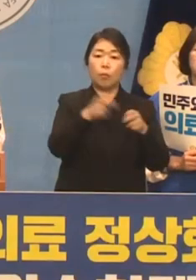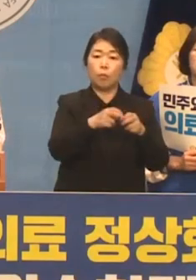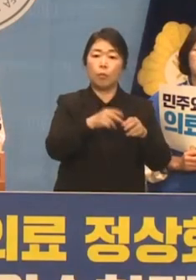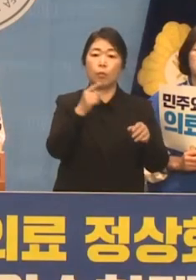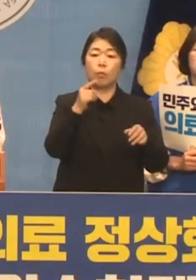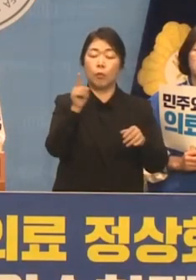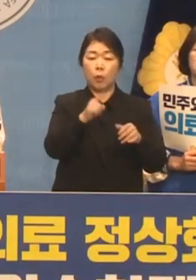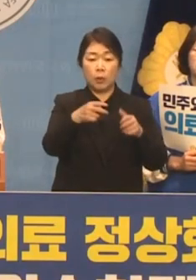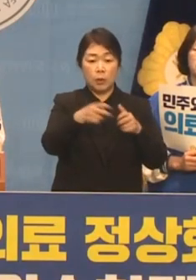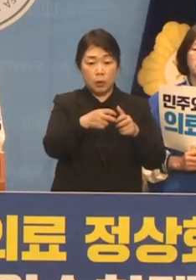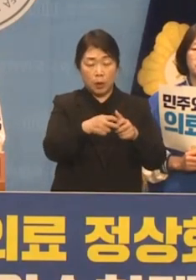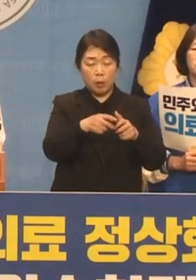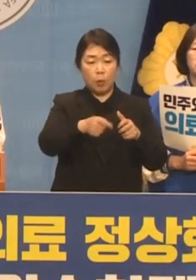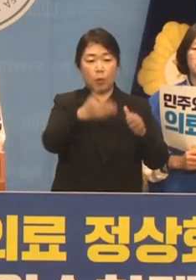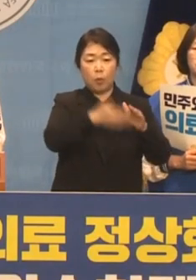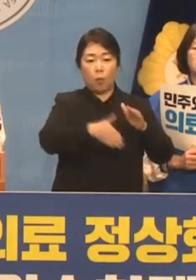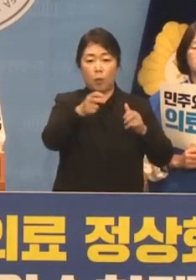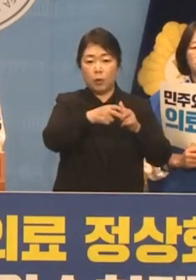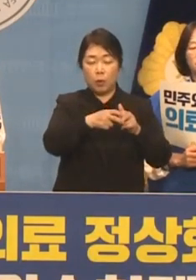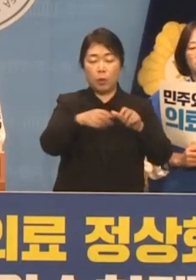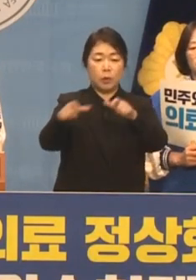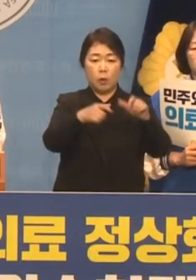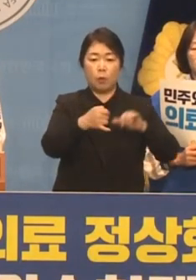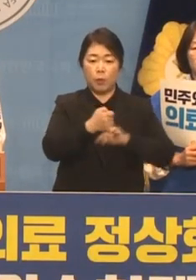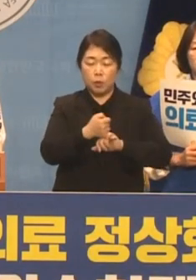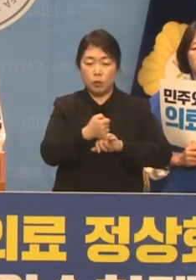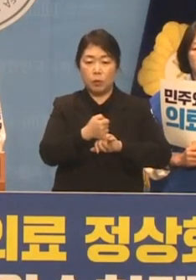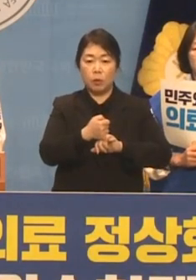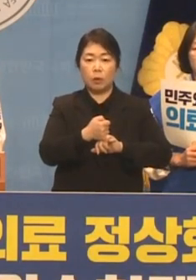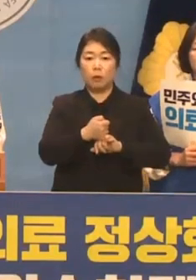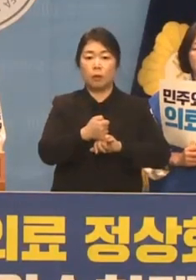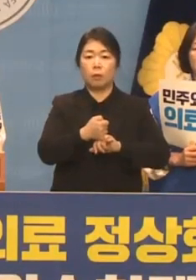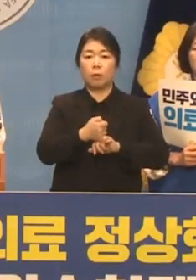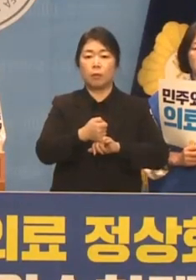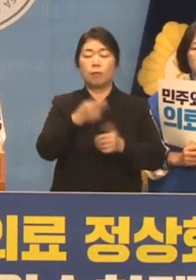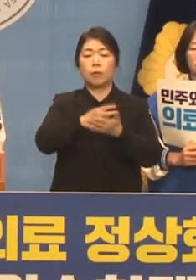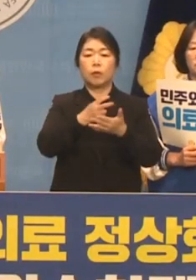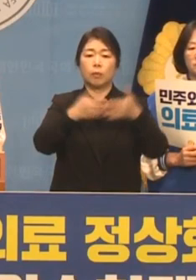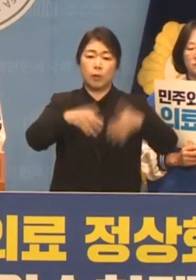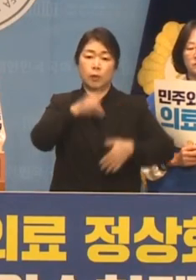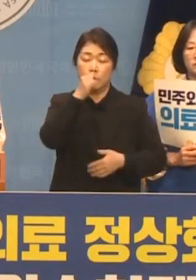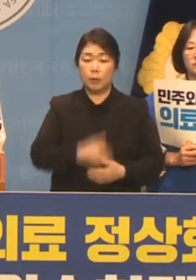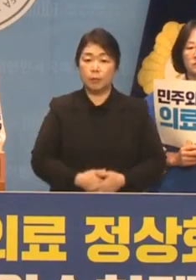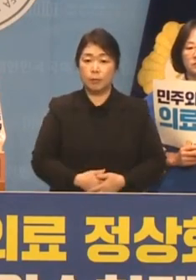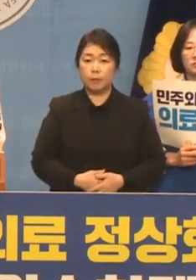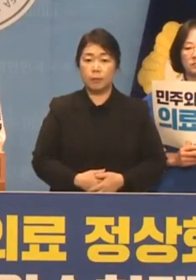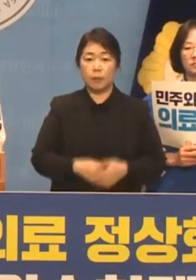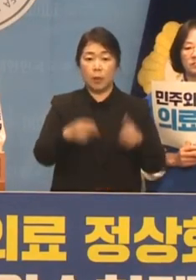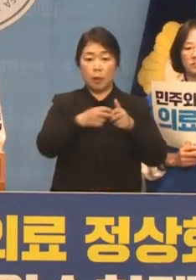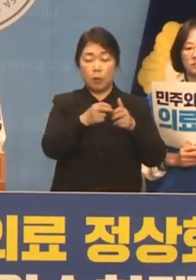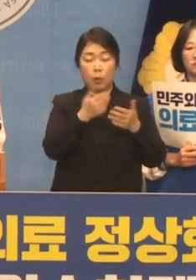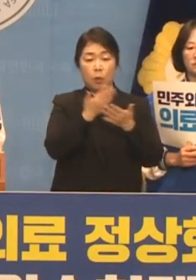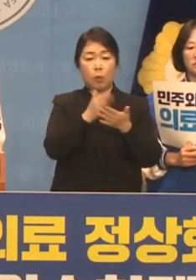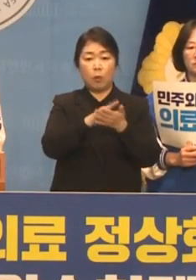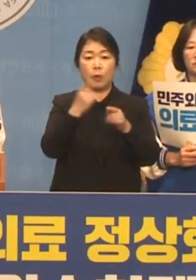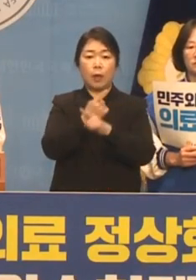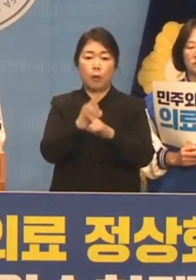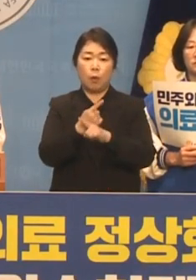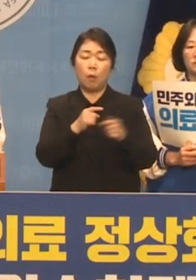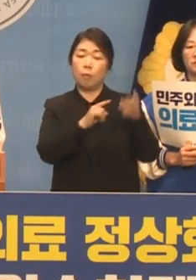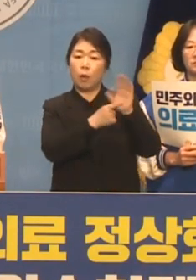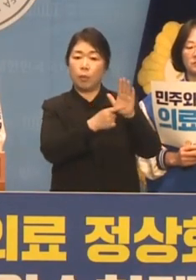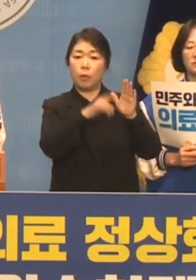공공의료의 정상화합니다 의대 증원 발표 이후 윤성열 정부는 의사들과의 강대강 대치를